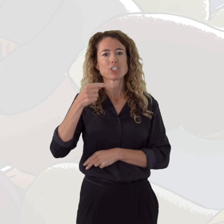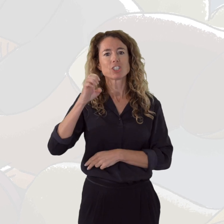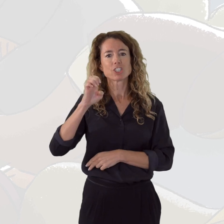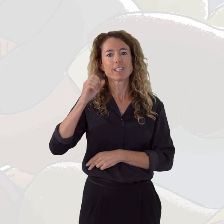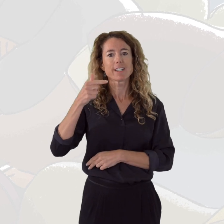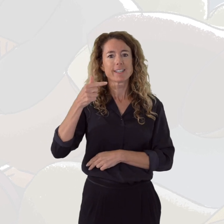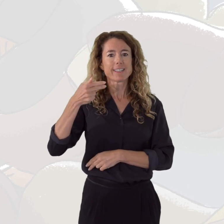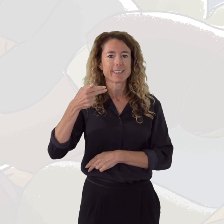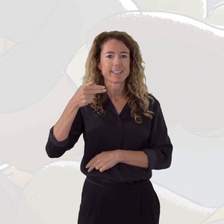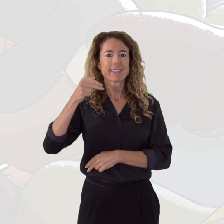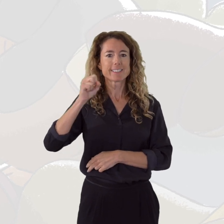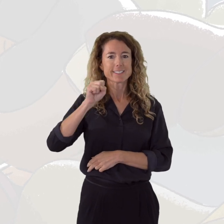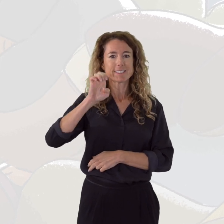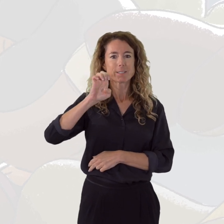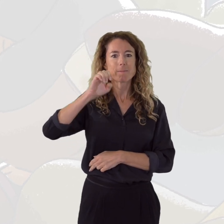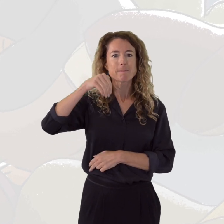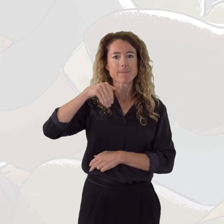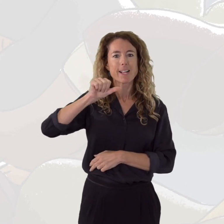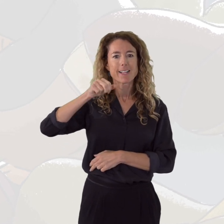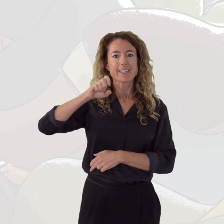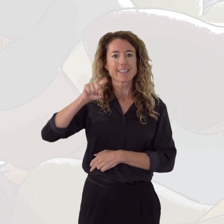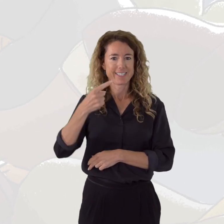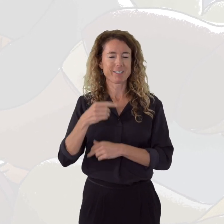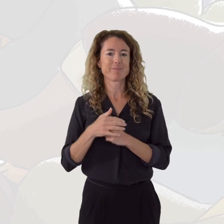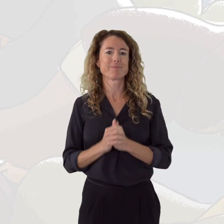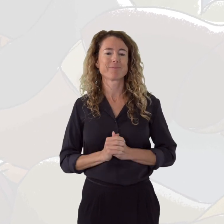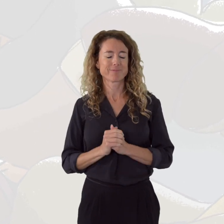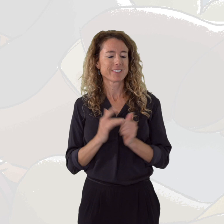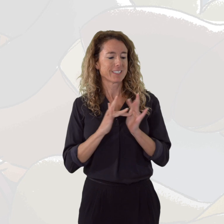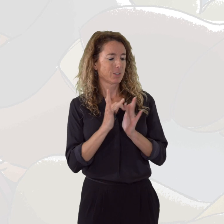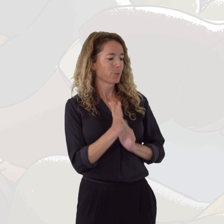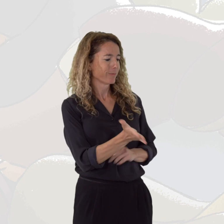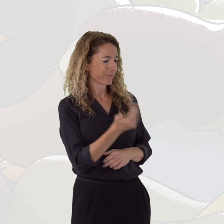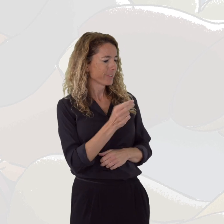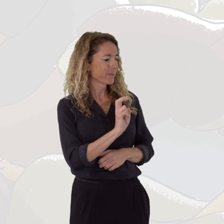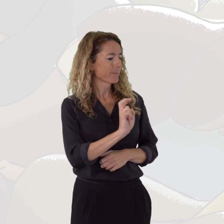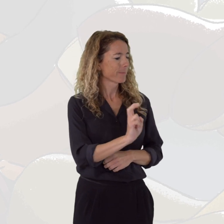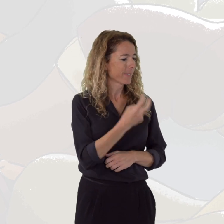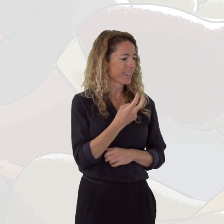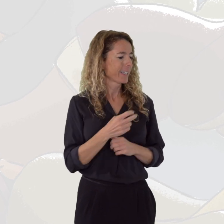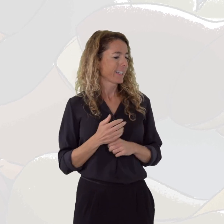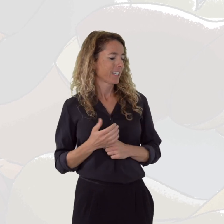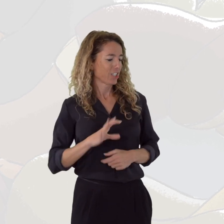ses disciples : « Asseyez-vous ici pendant que je vais prier. » Il emmène avec lui Pierre, Jacques et